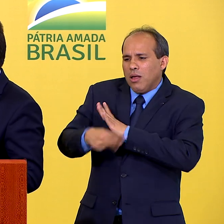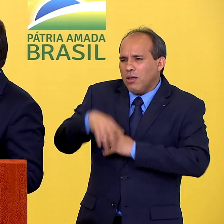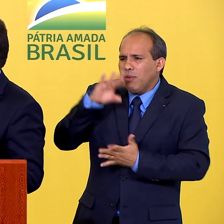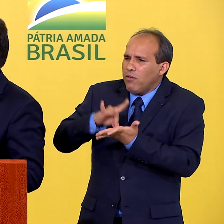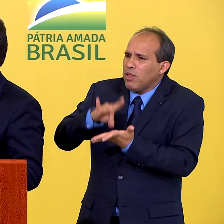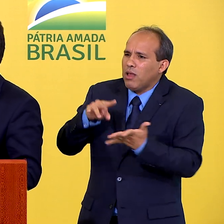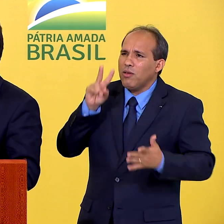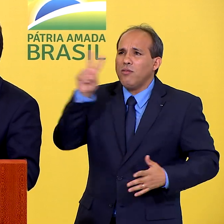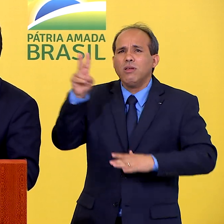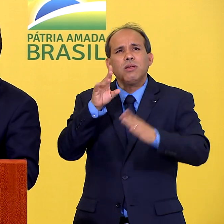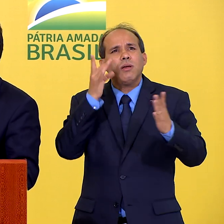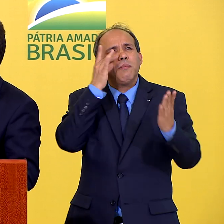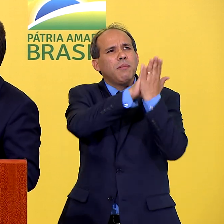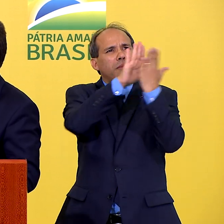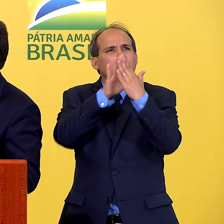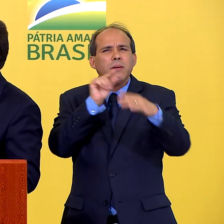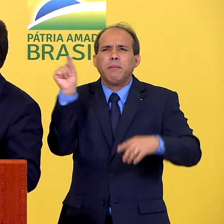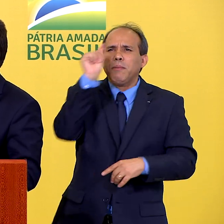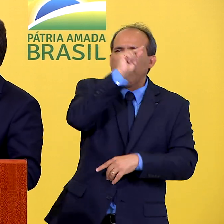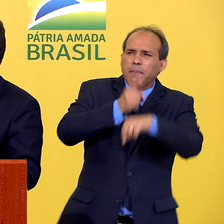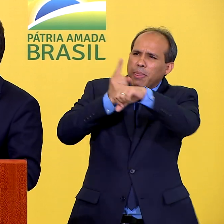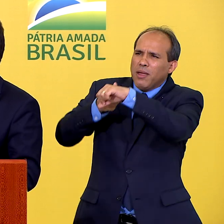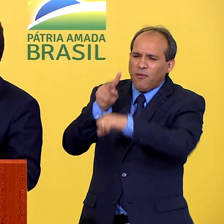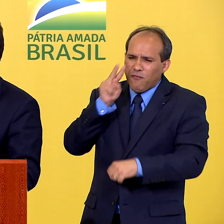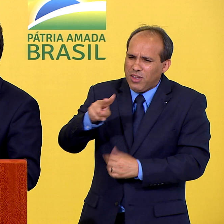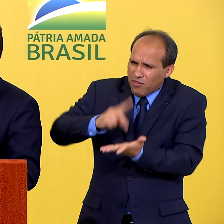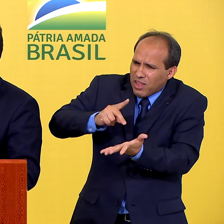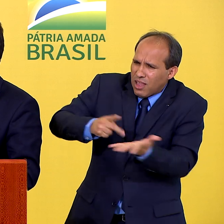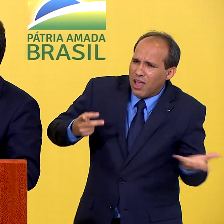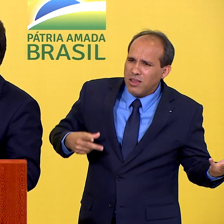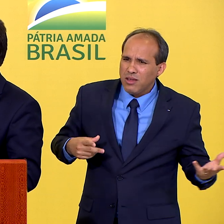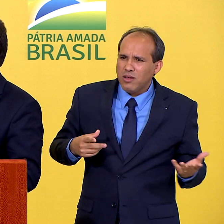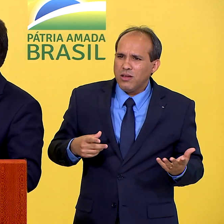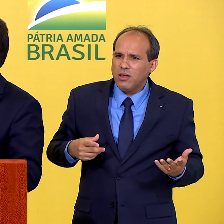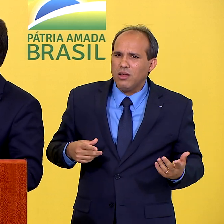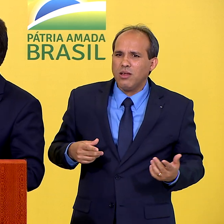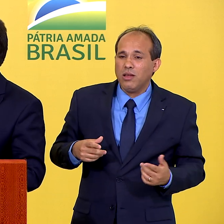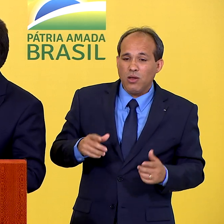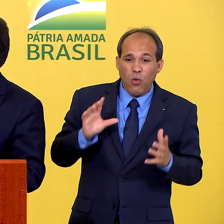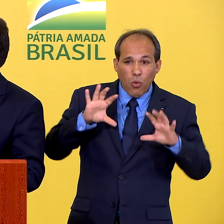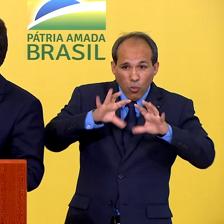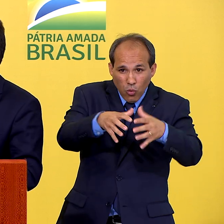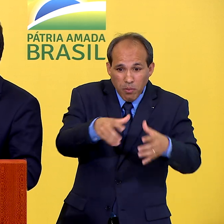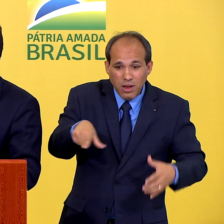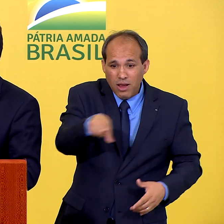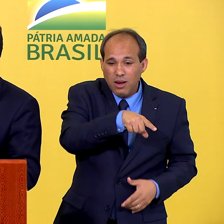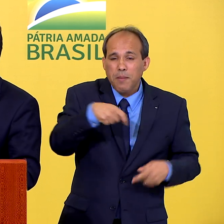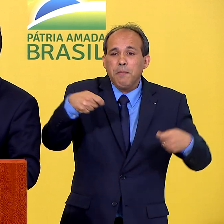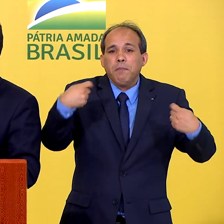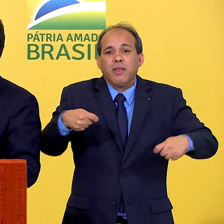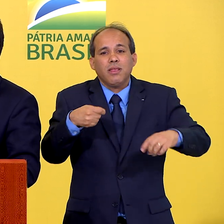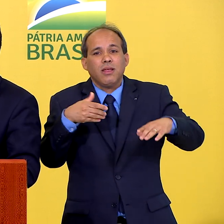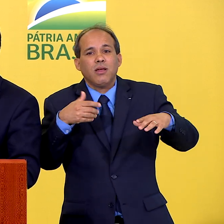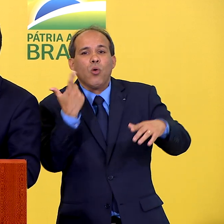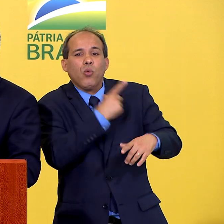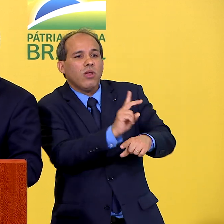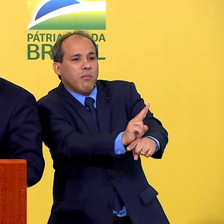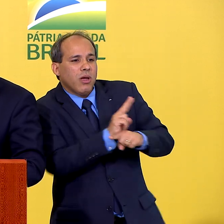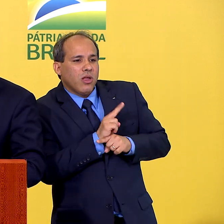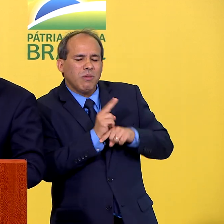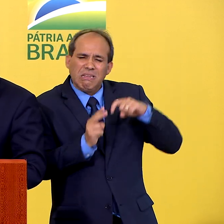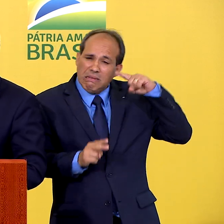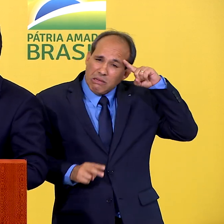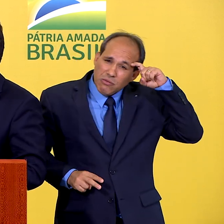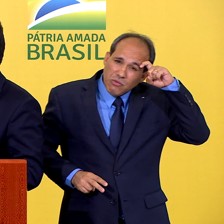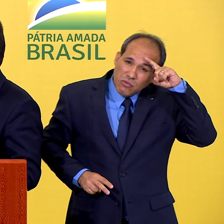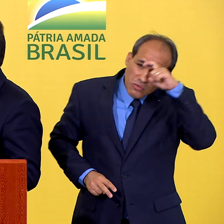quando se anda aí comendo poeira, a gente vê a verdade dos fatos. E essas pessoas, quando precisam sim ter acesso ao crédito, geralmente,